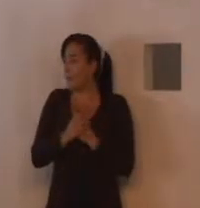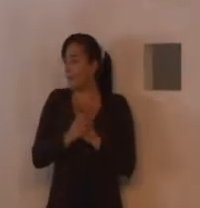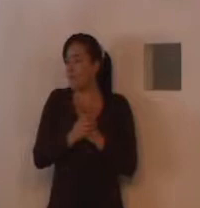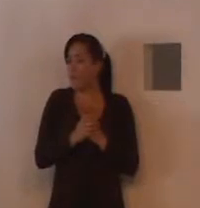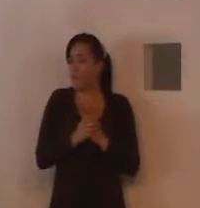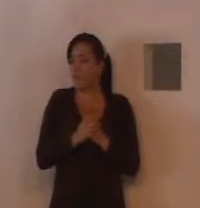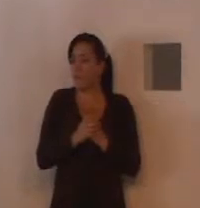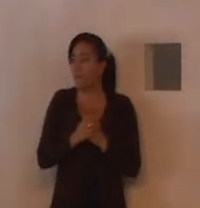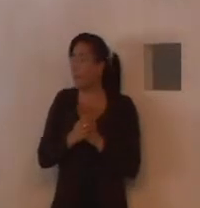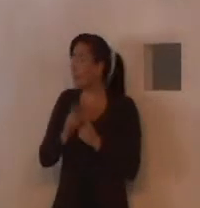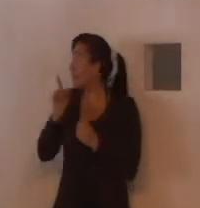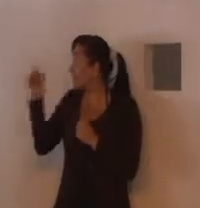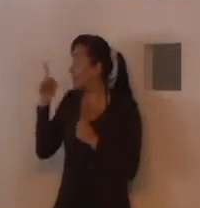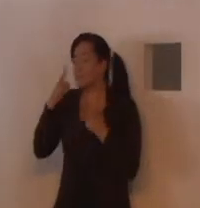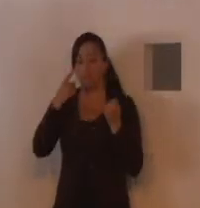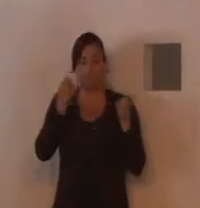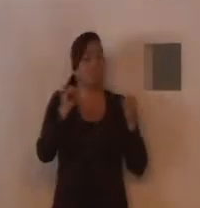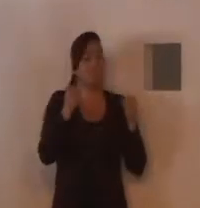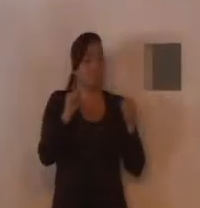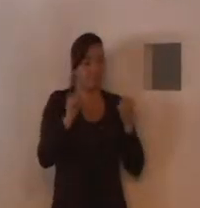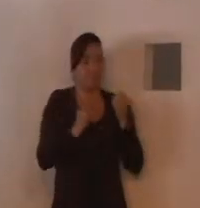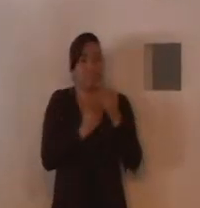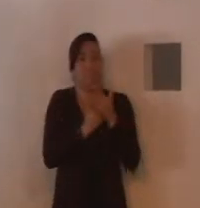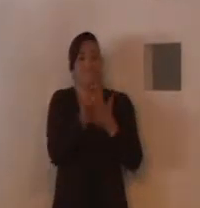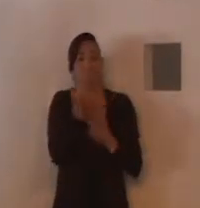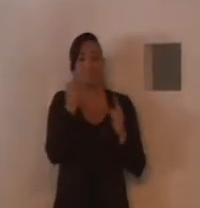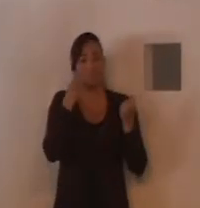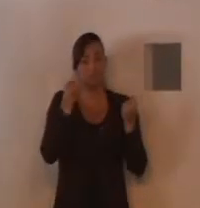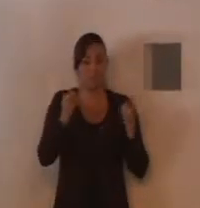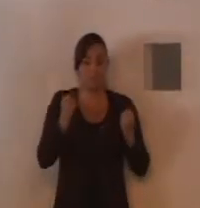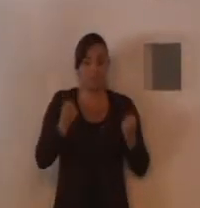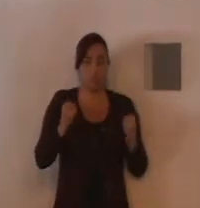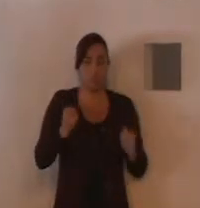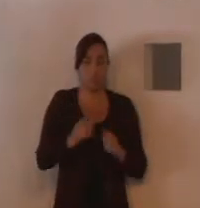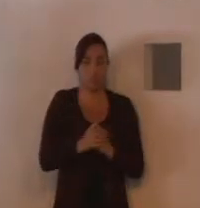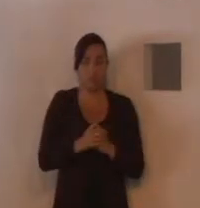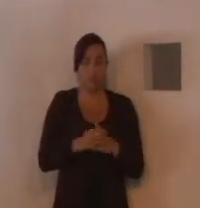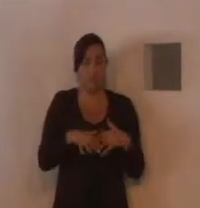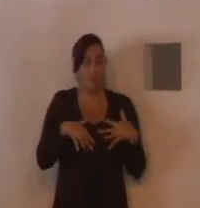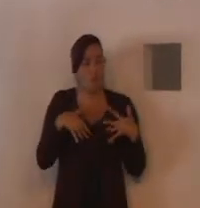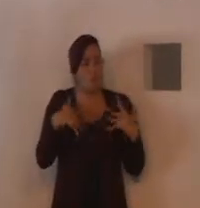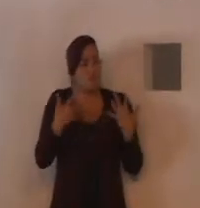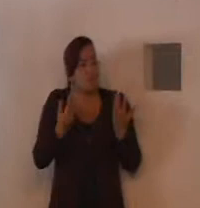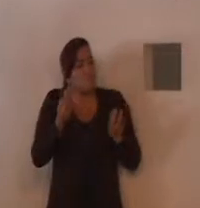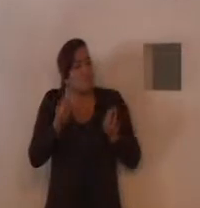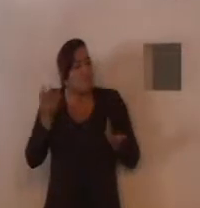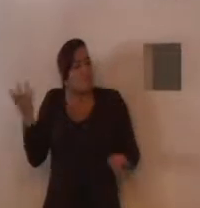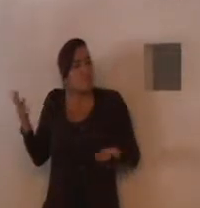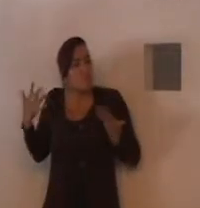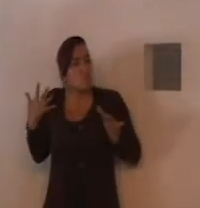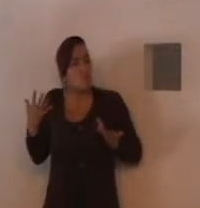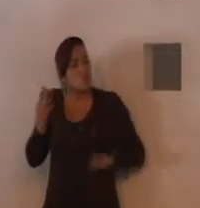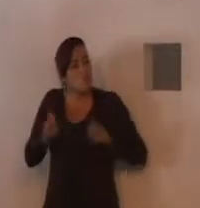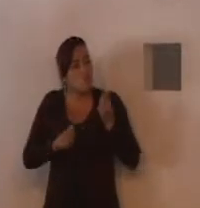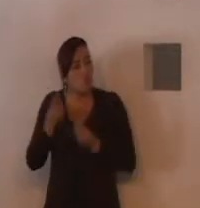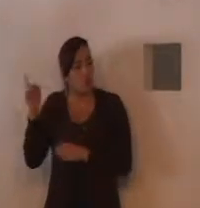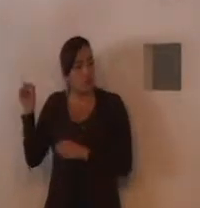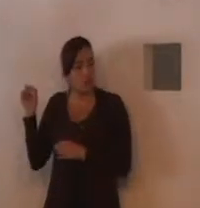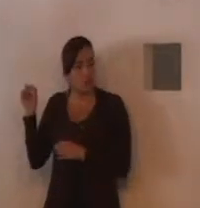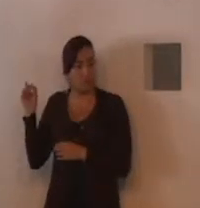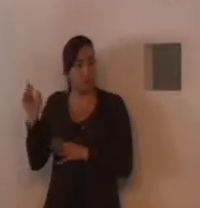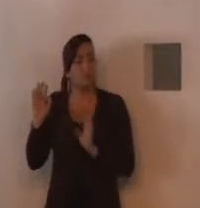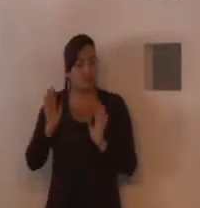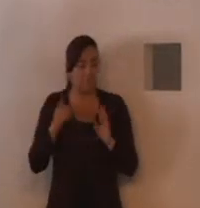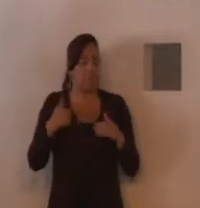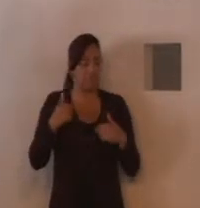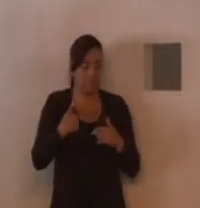Entonces, esta es la preocupación de la cual partimos. Pero, ¿cómo nos ocupamos de eso?